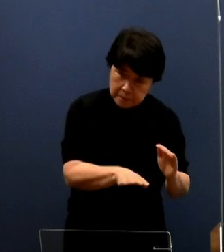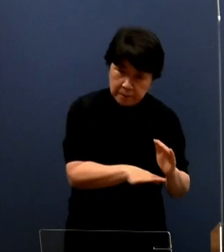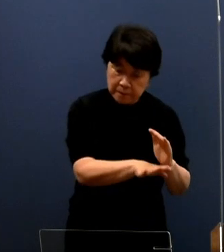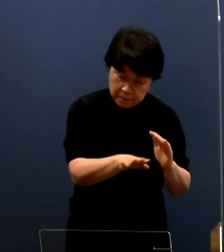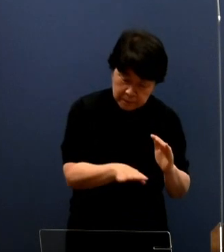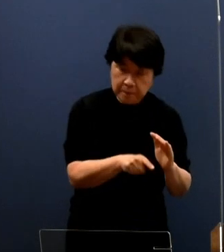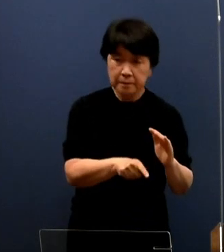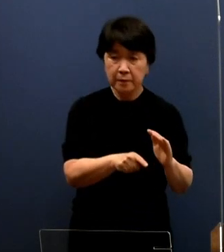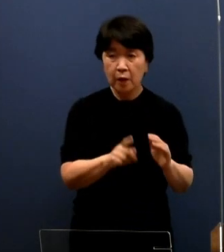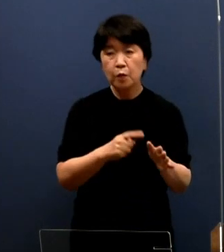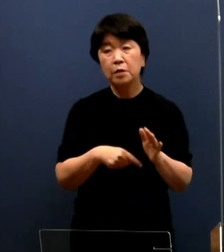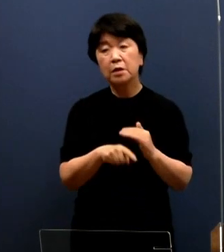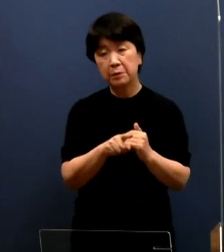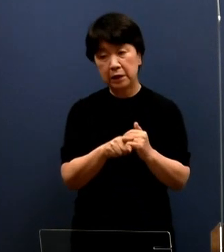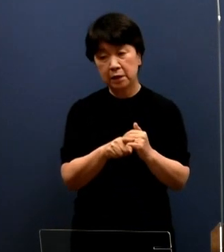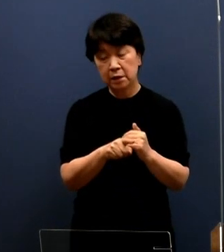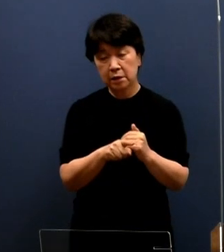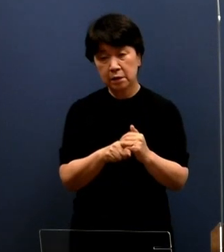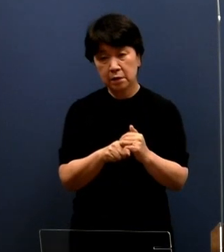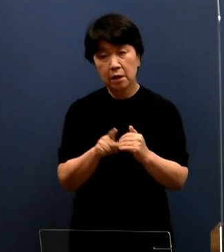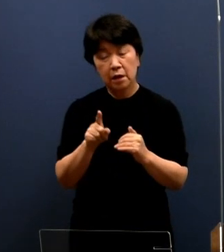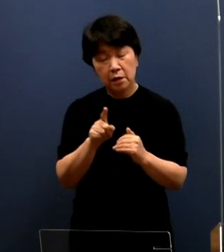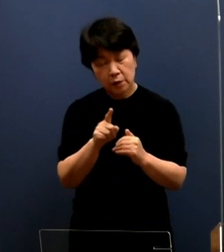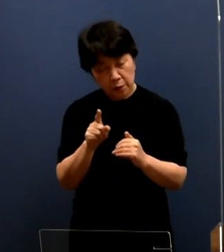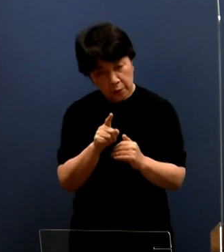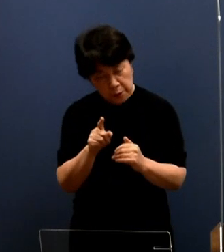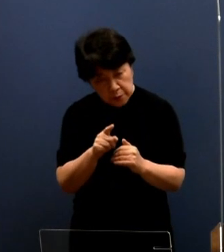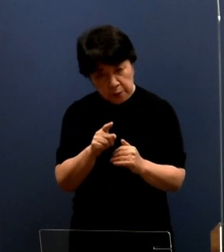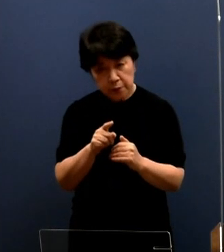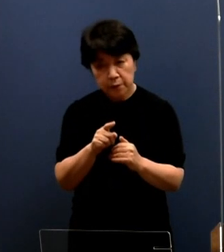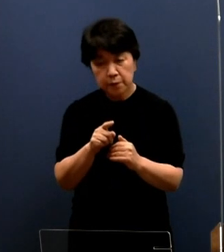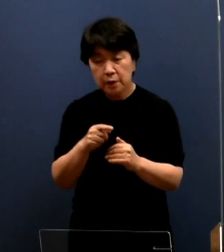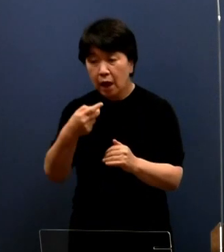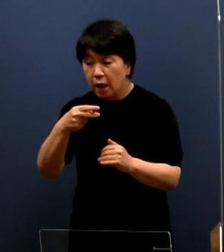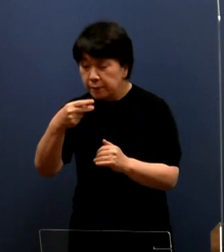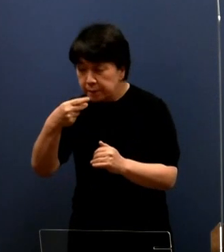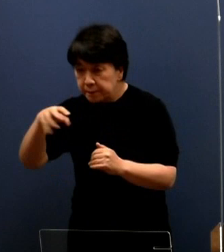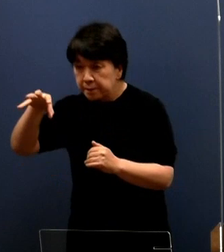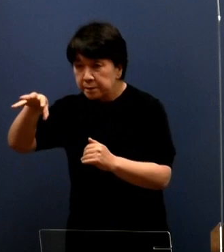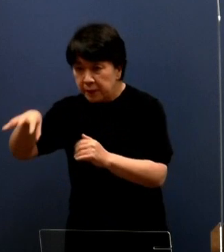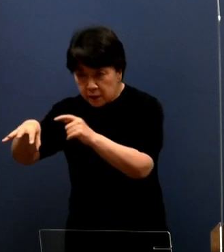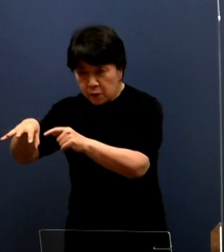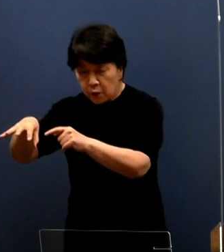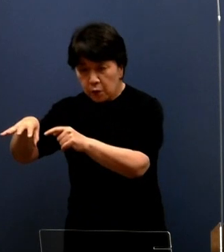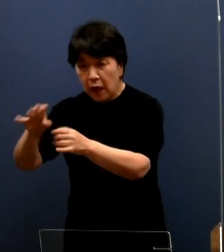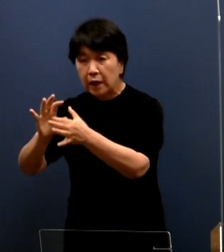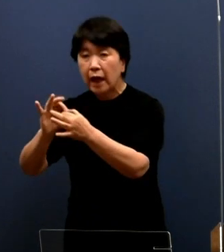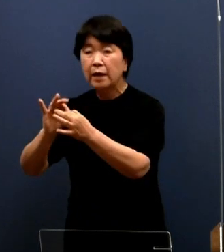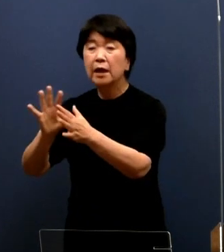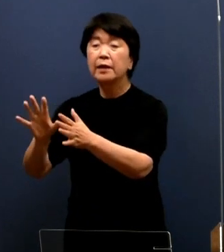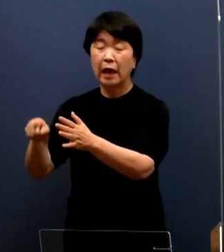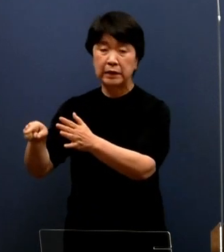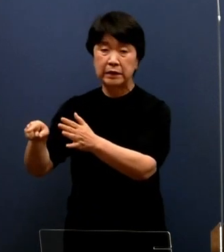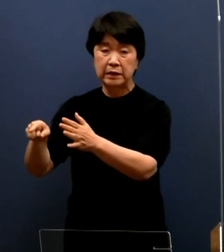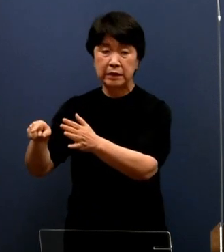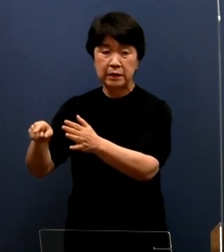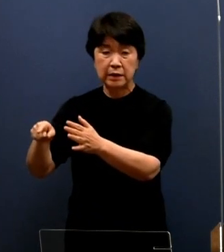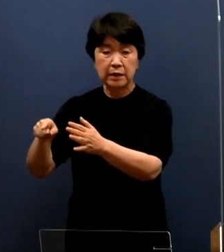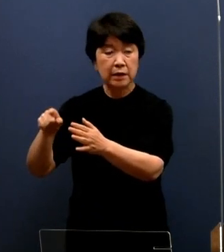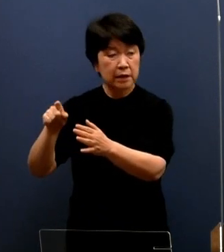としてはそのマストですよ。だから飲食が関係してない、すみません、外しますから